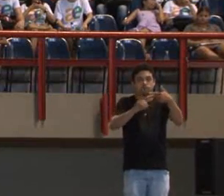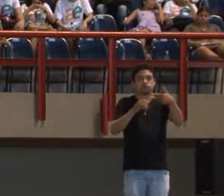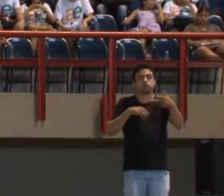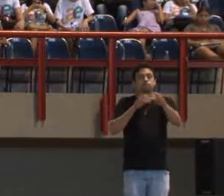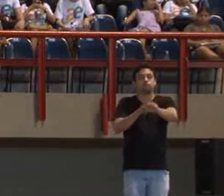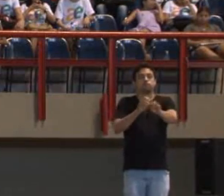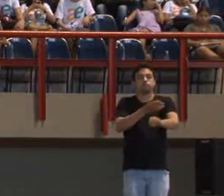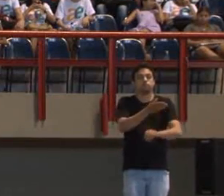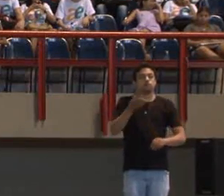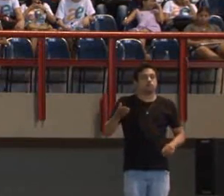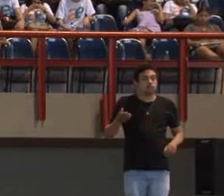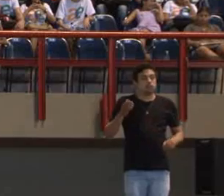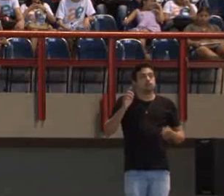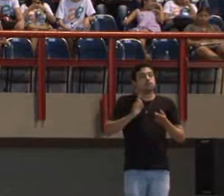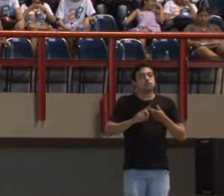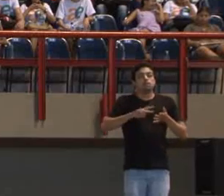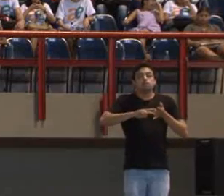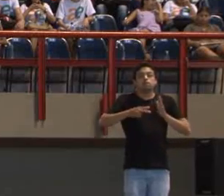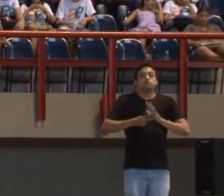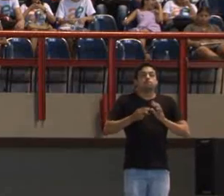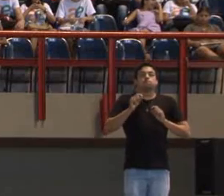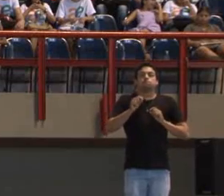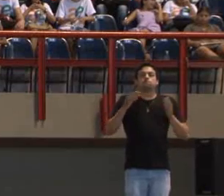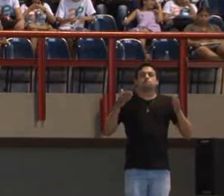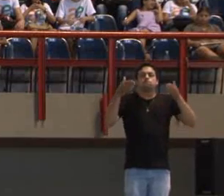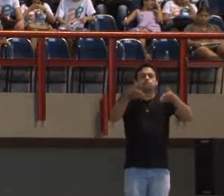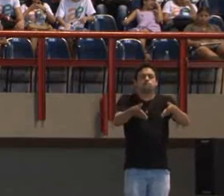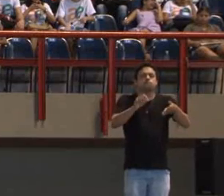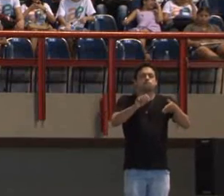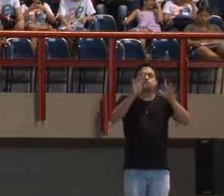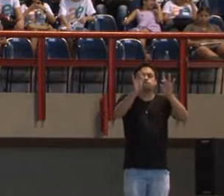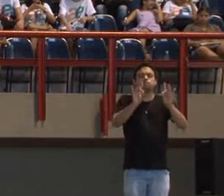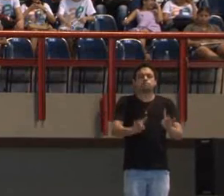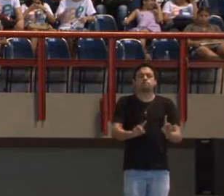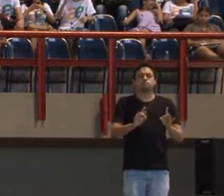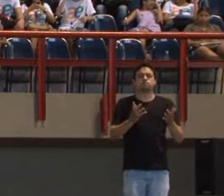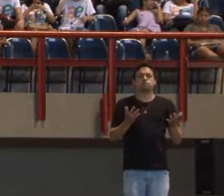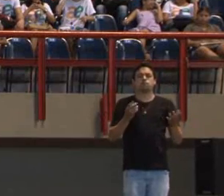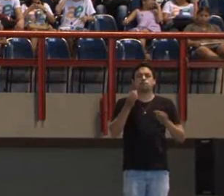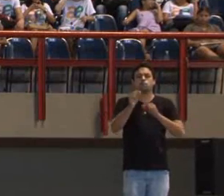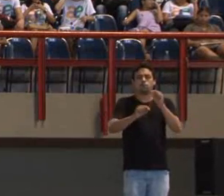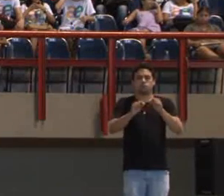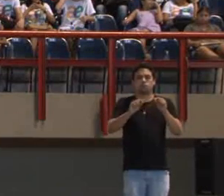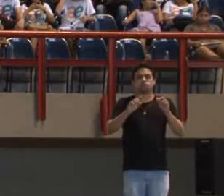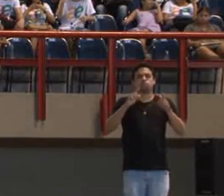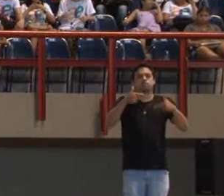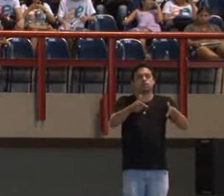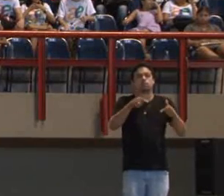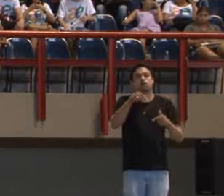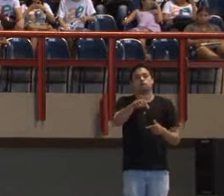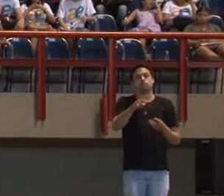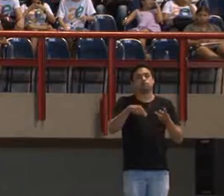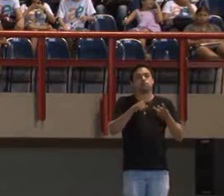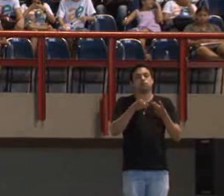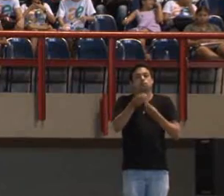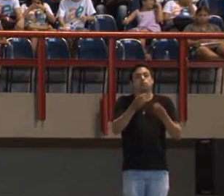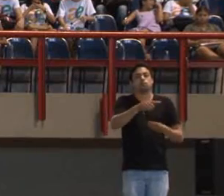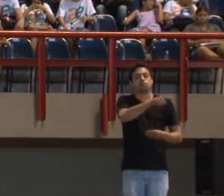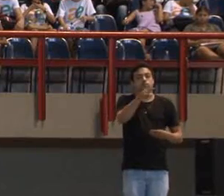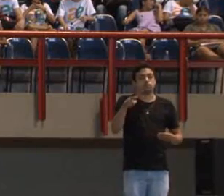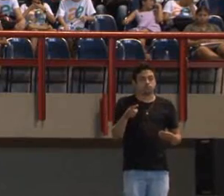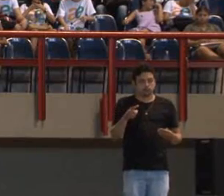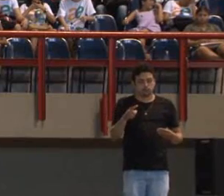trabalho com vocês. O que é que significa específico e o que é que significa esse trabalho e o que é que significa com